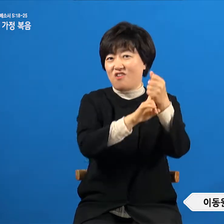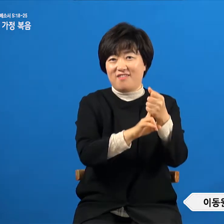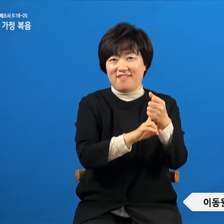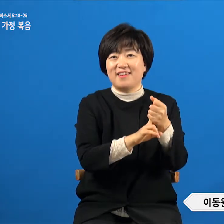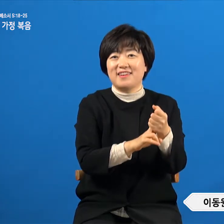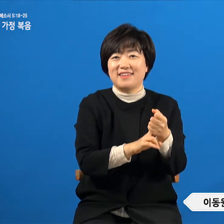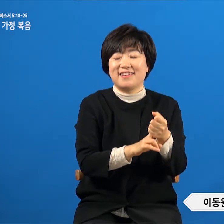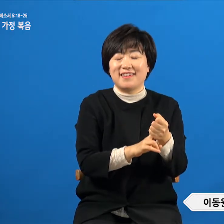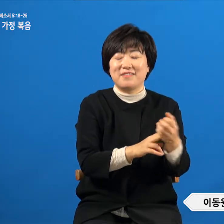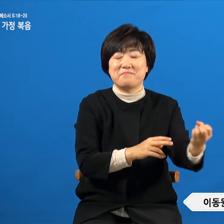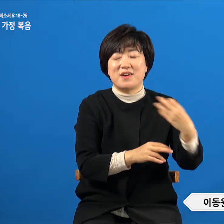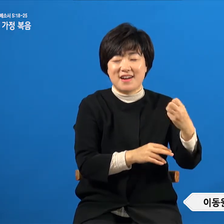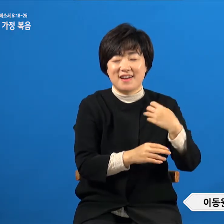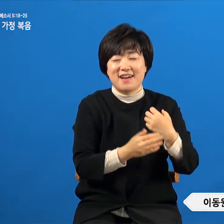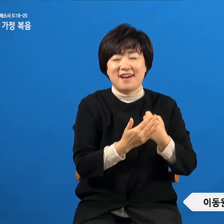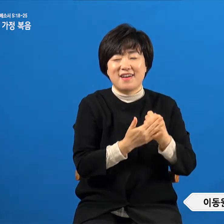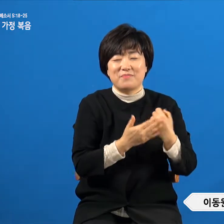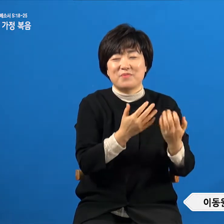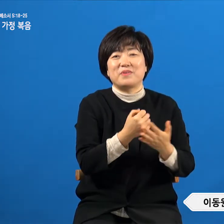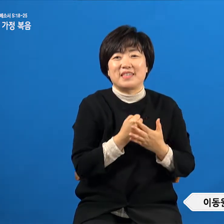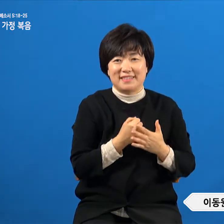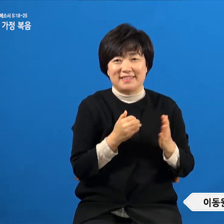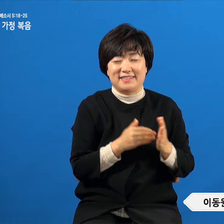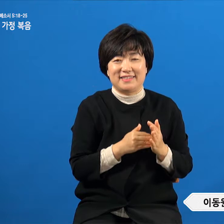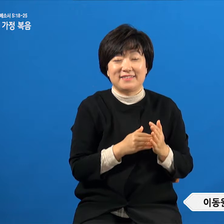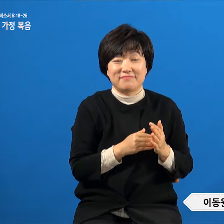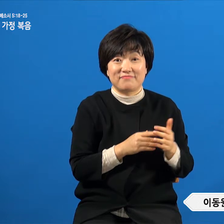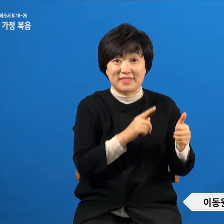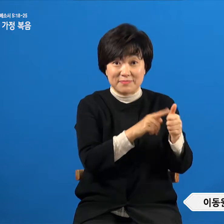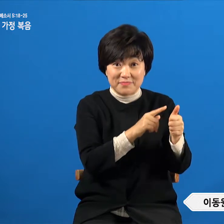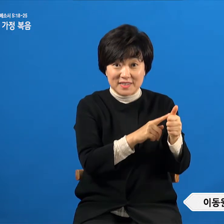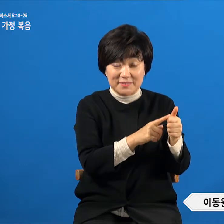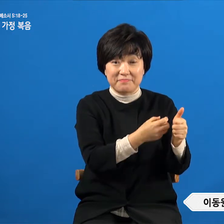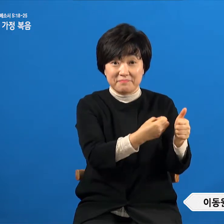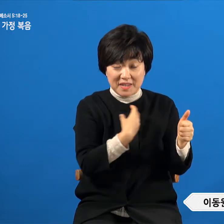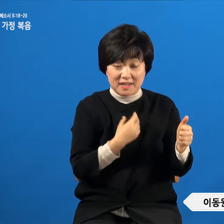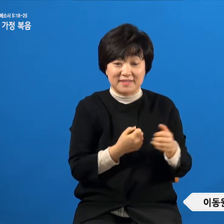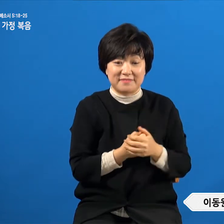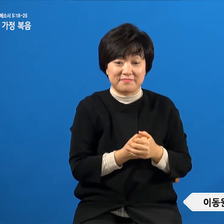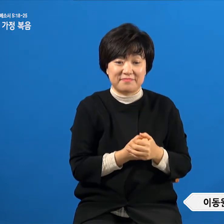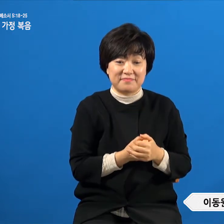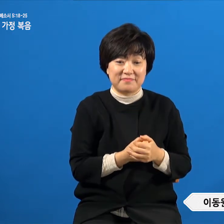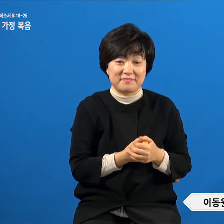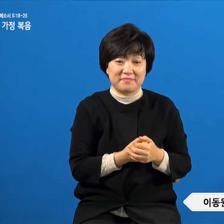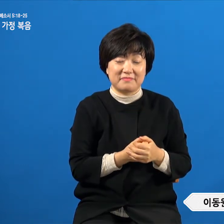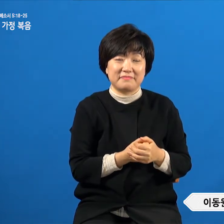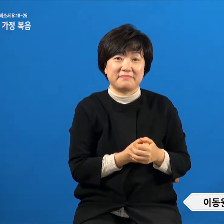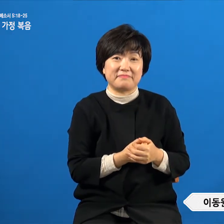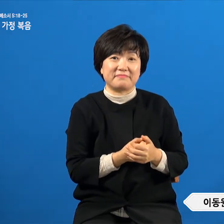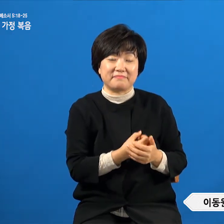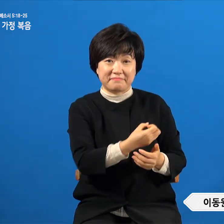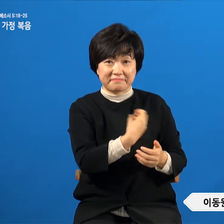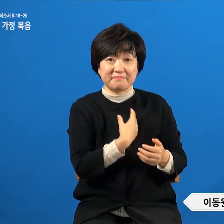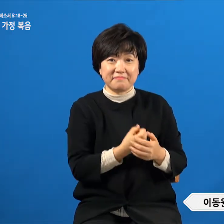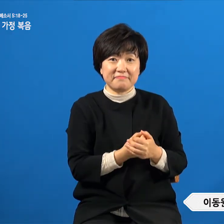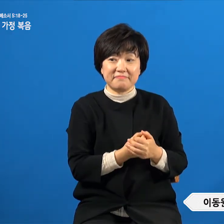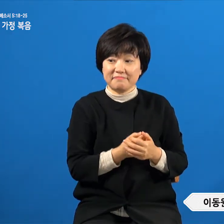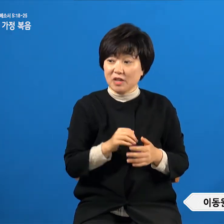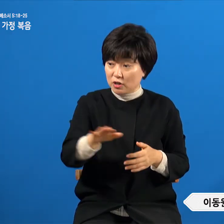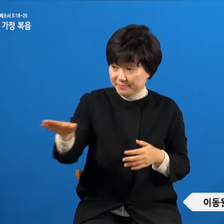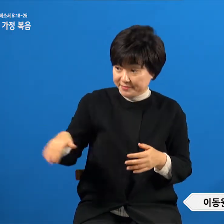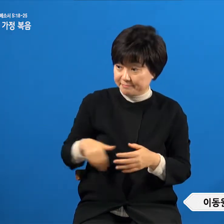큰 우리가 은혜를 받았는지 몰라요. 감동을 받았는지 몰라요. 네, 마지막에 그분이 찾아온 우리에게 이렇게